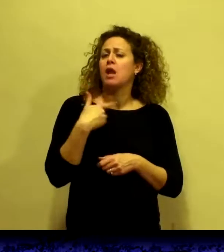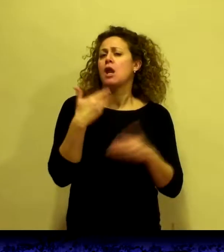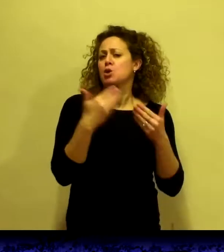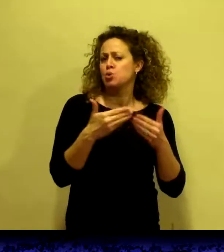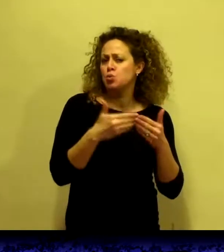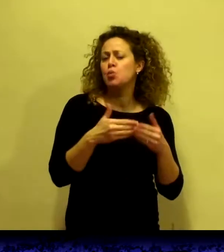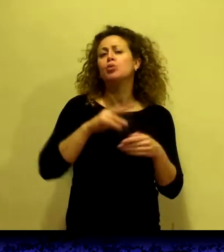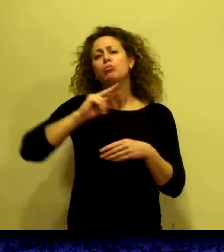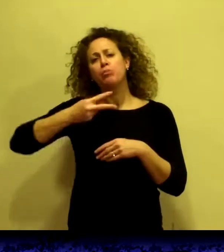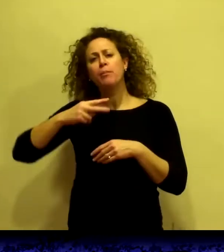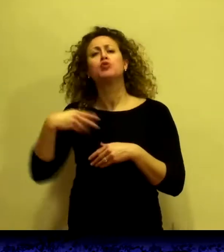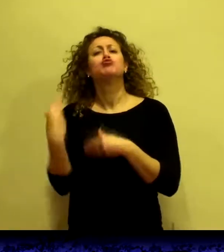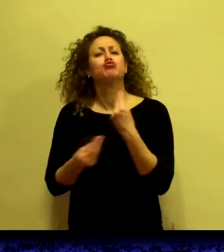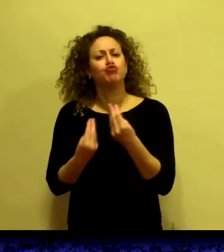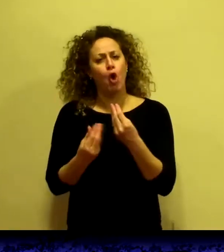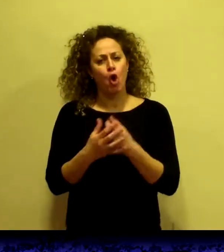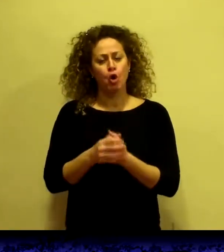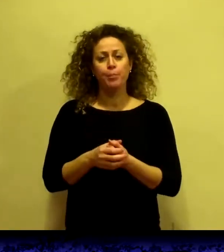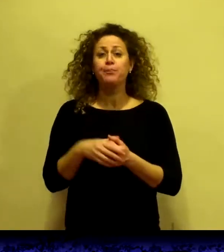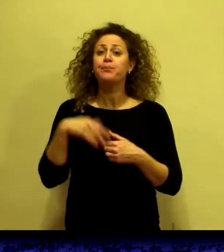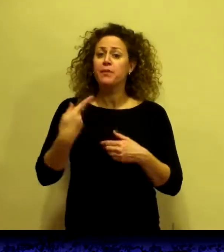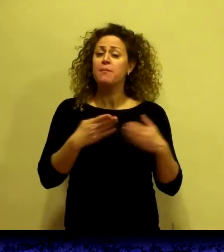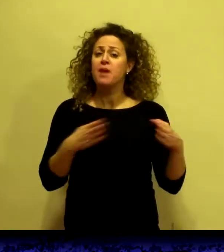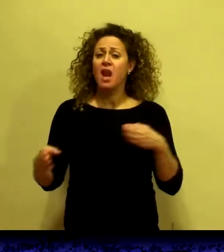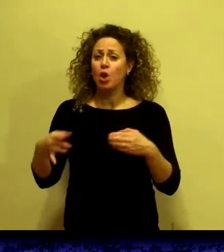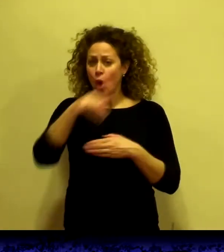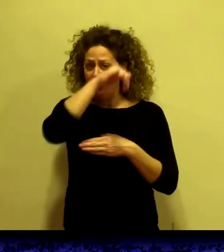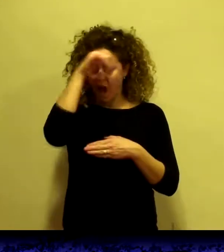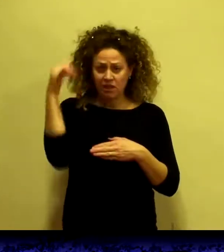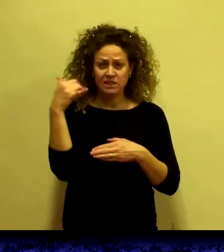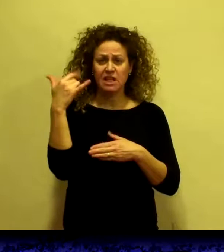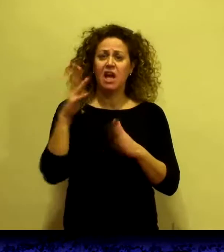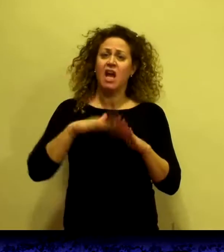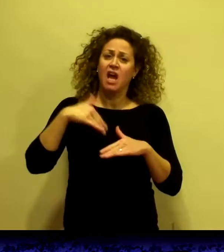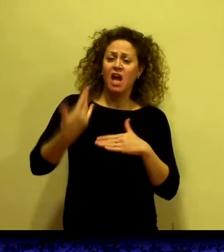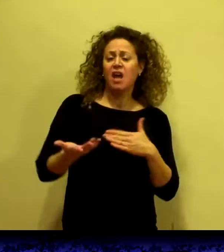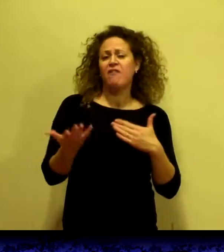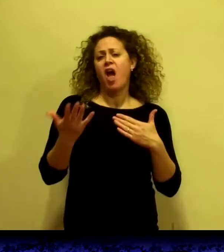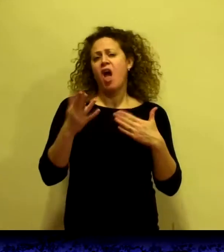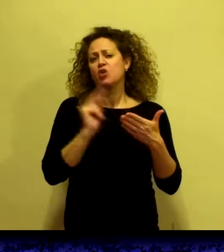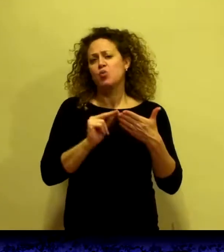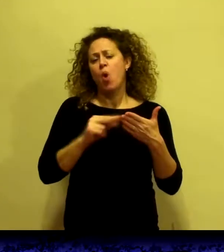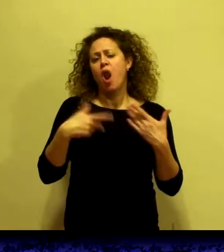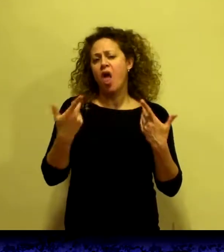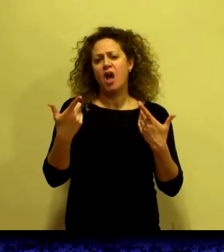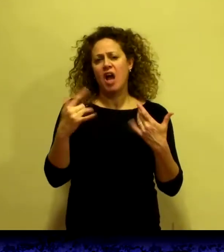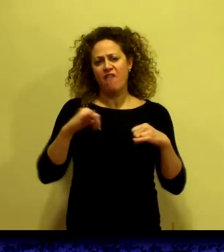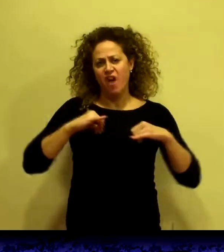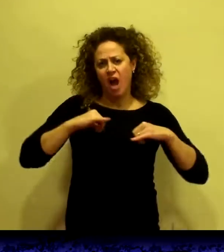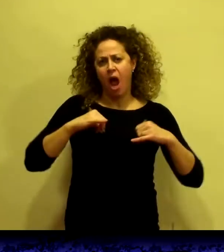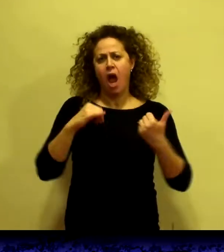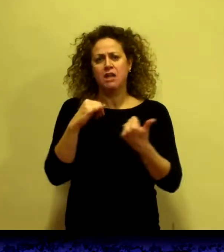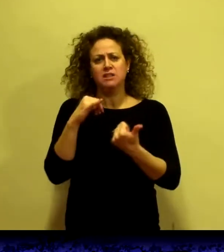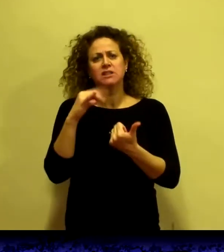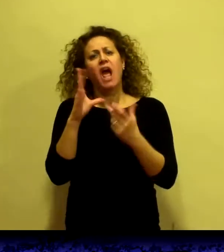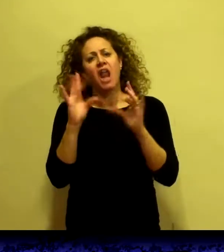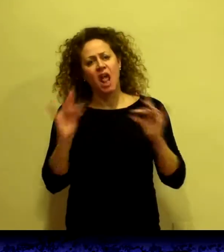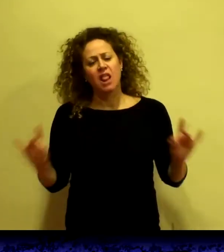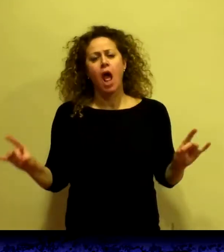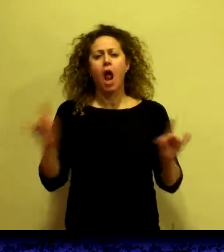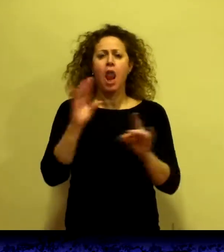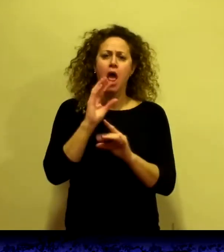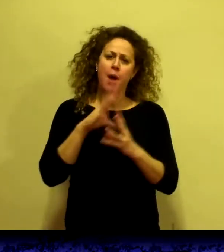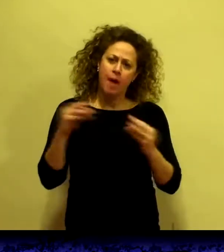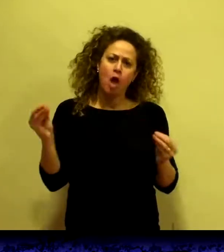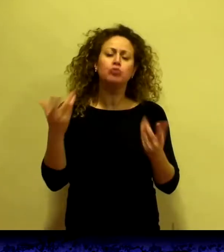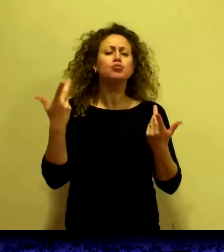mi chiedeva prima Andrea, nel periodo estivo, extrascolastico, delle vacanze di Natale e di Pasqua, al mattino faremo lo studio e il pomeriggio il gioco,